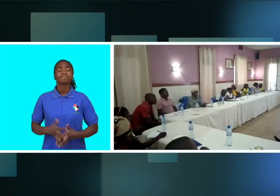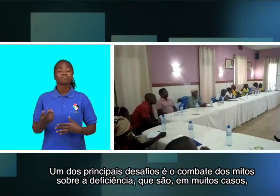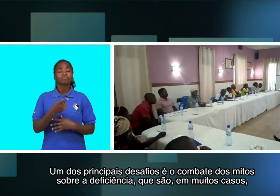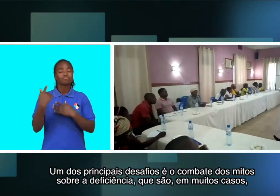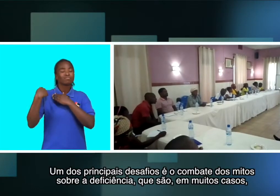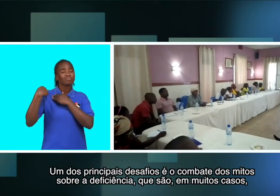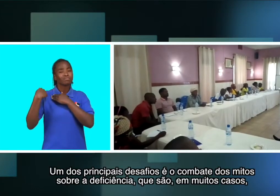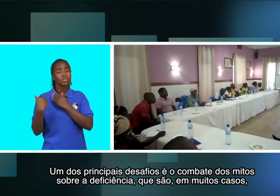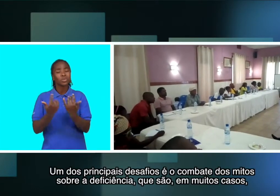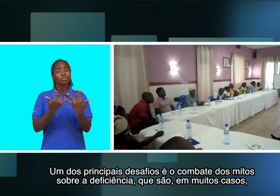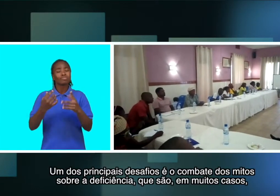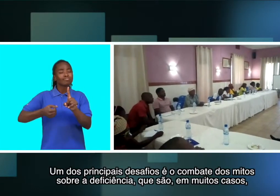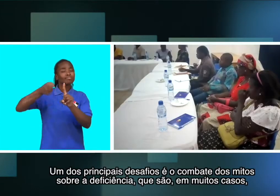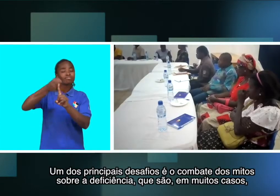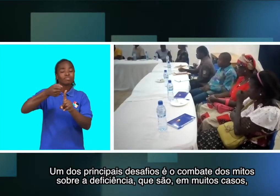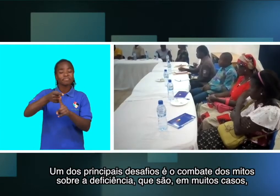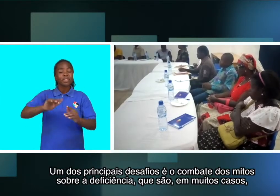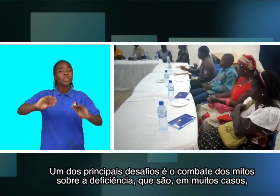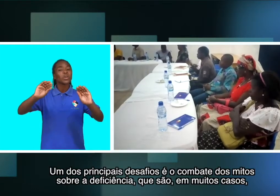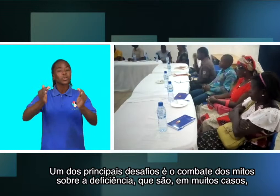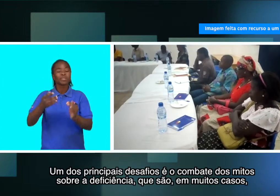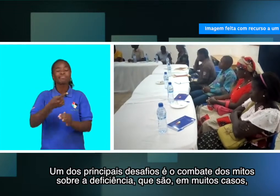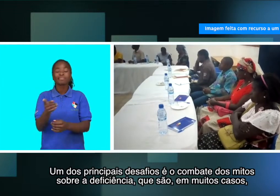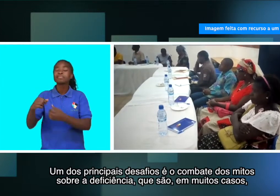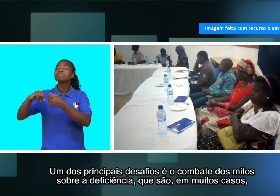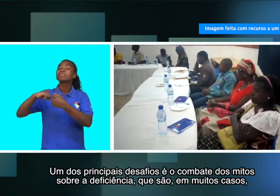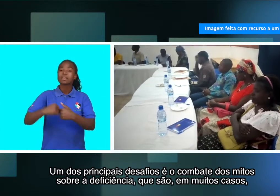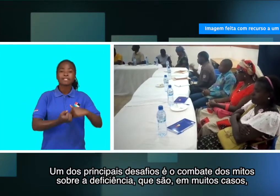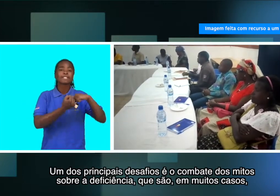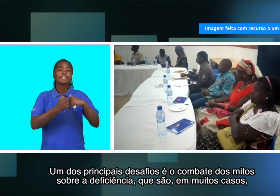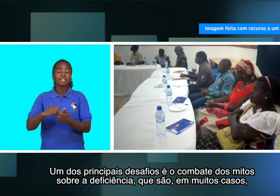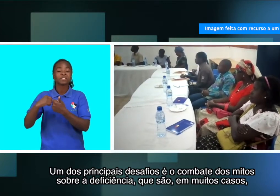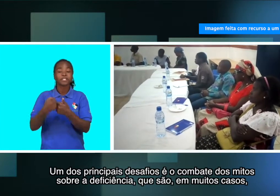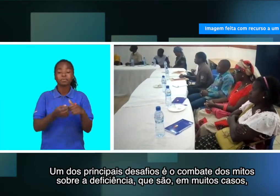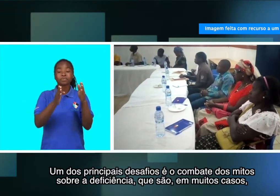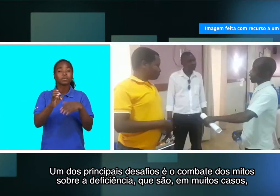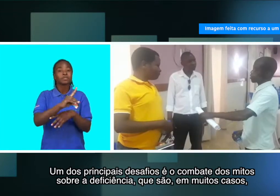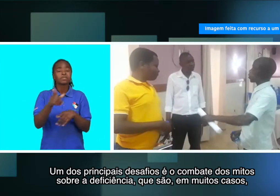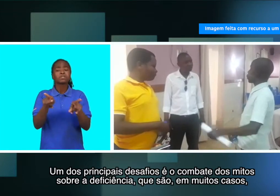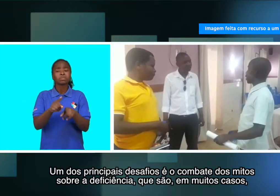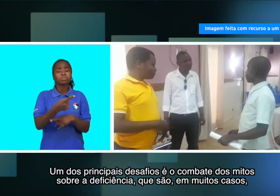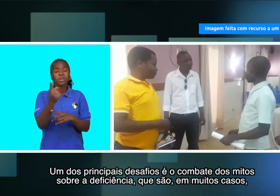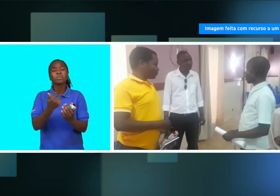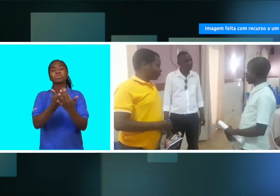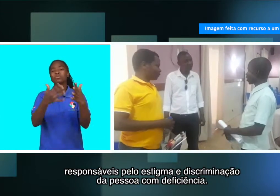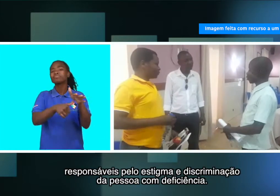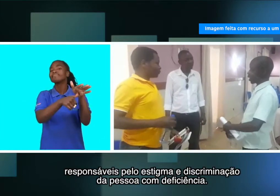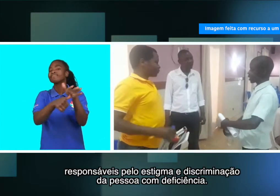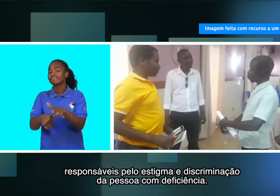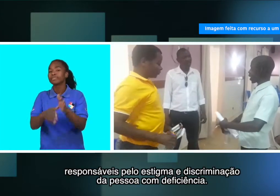Um dos principais desafios é o combate aos mitos sobre a deficiência, que são, em muitos casos,